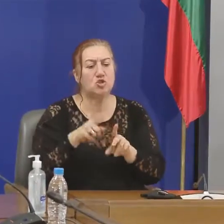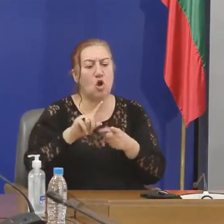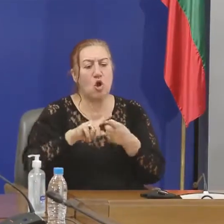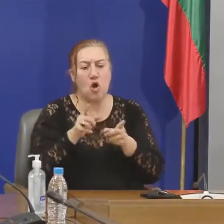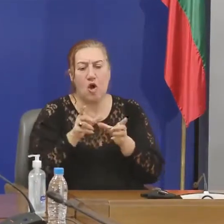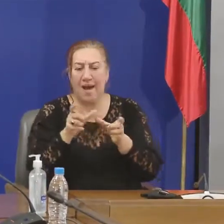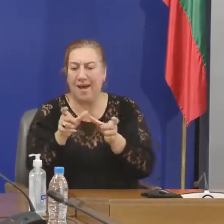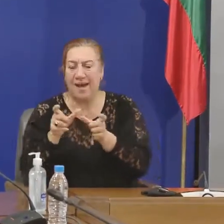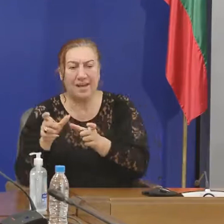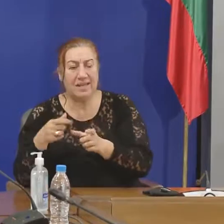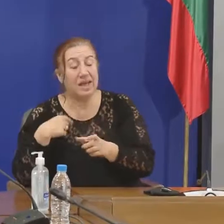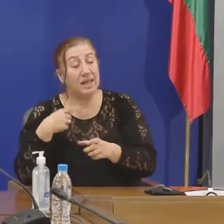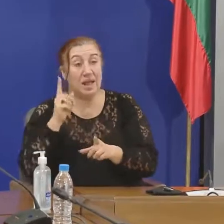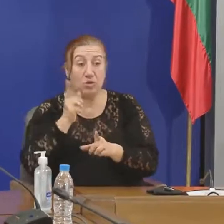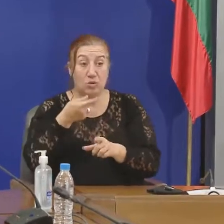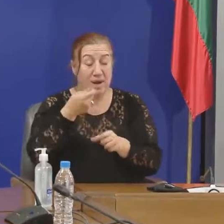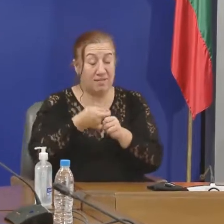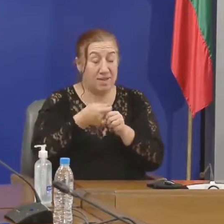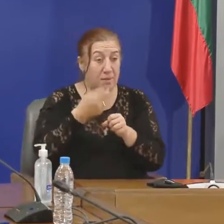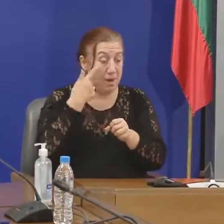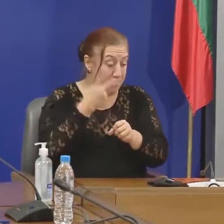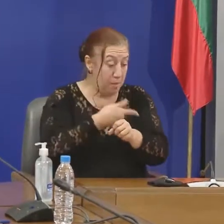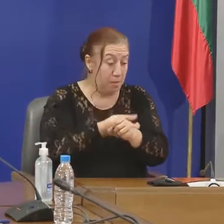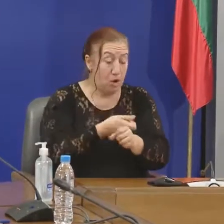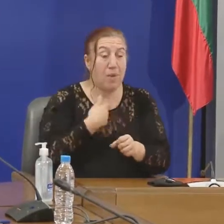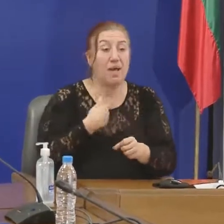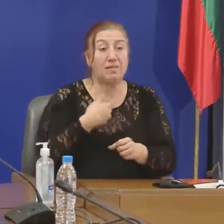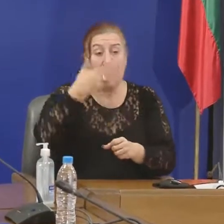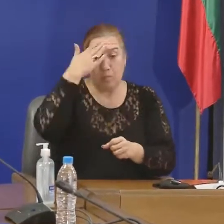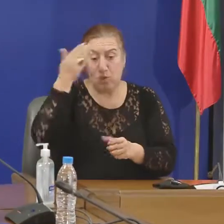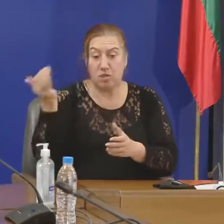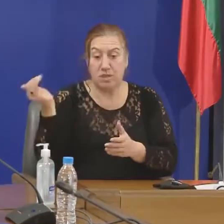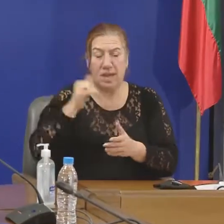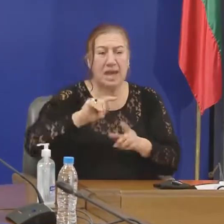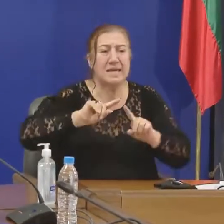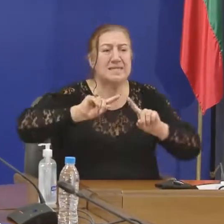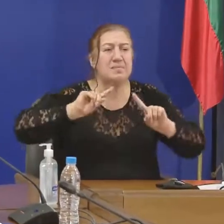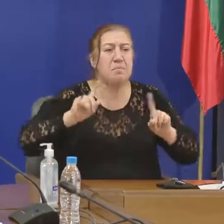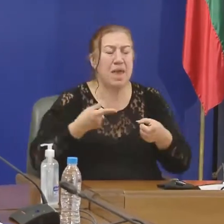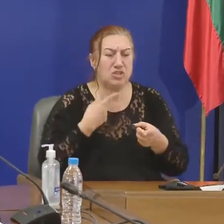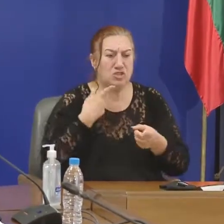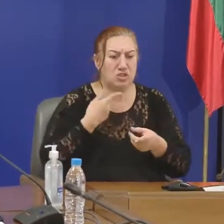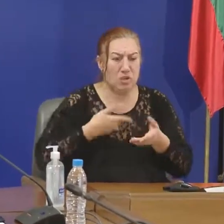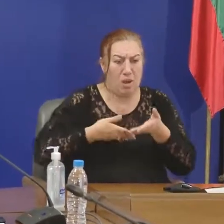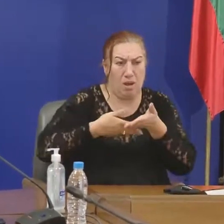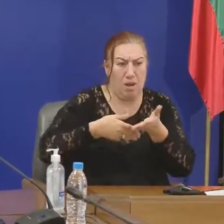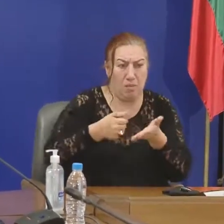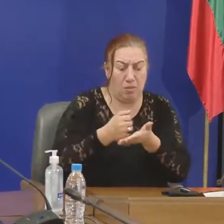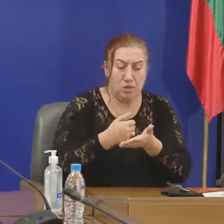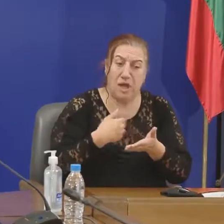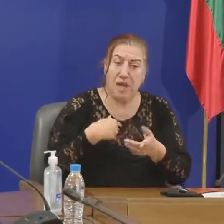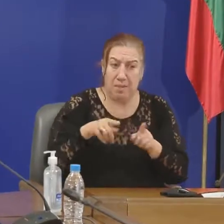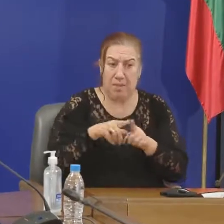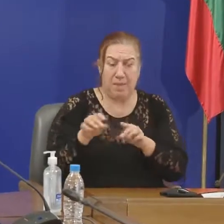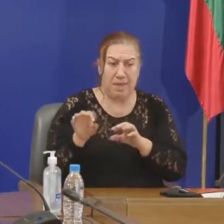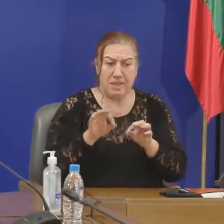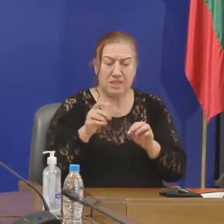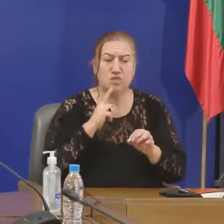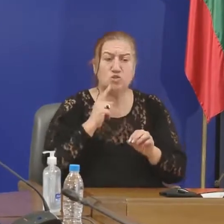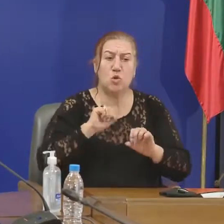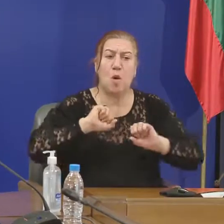тестувани пациенти, които подлежат на спешна оперативна интервенция. Има такива бързи антигенни тестове и за